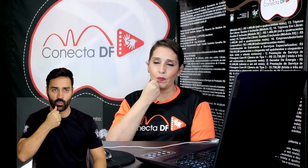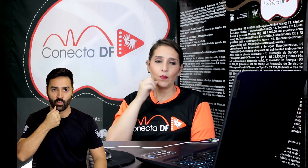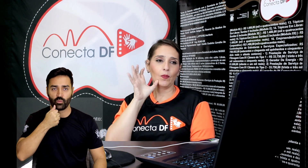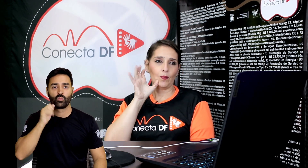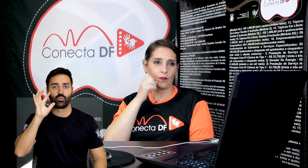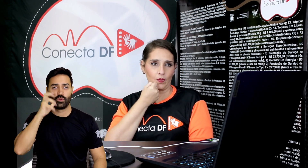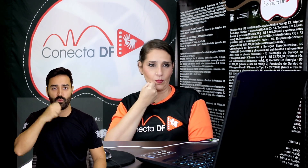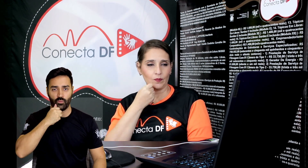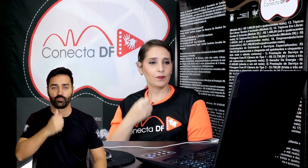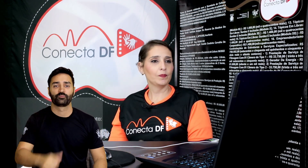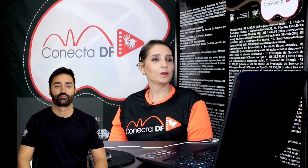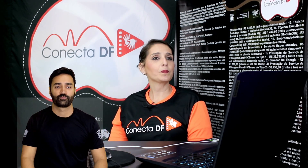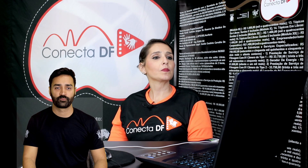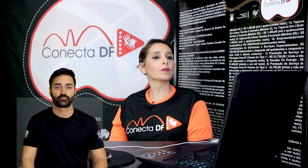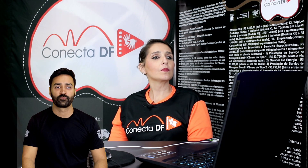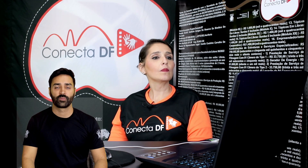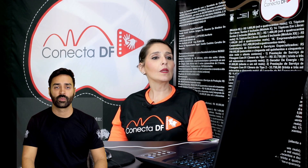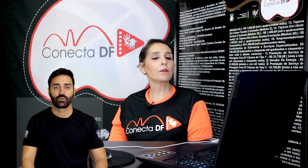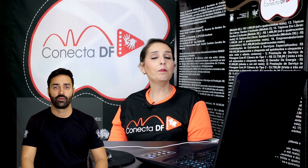Pão. Pão.